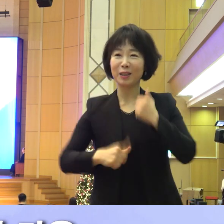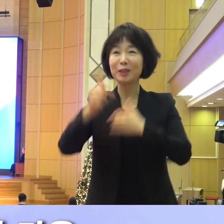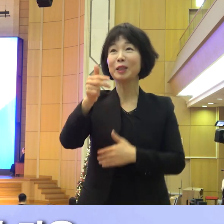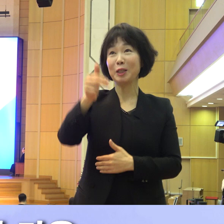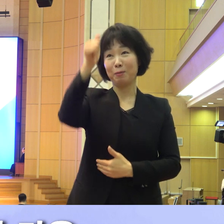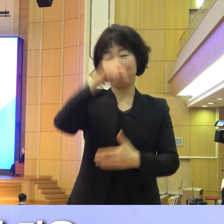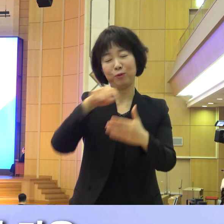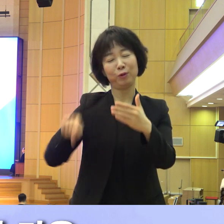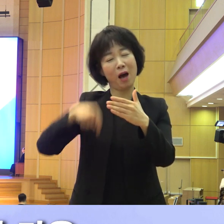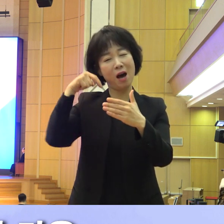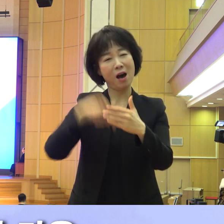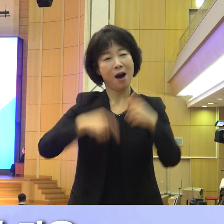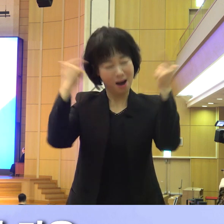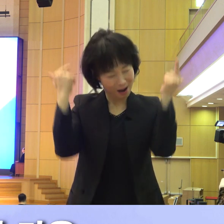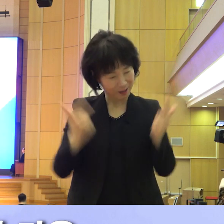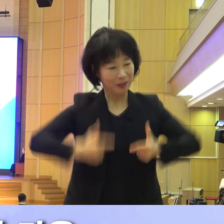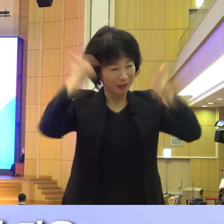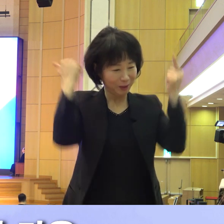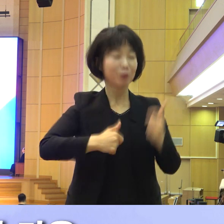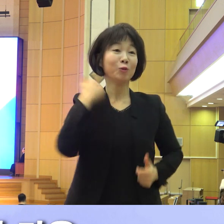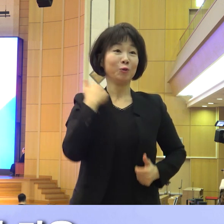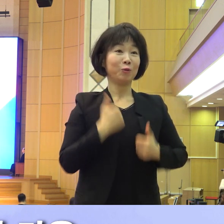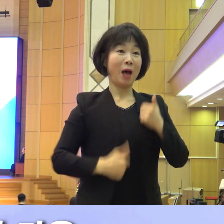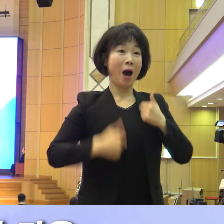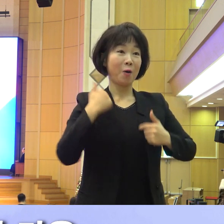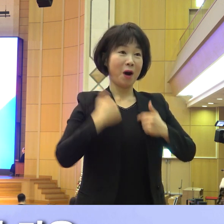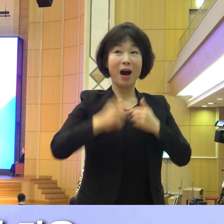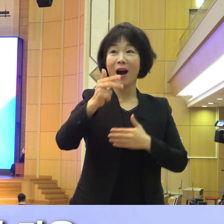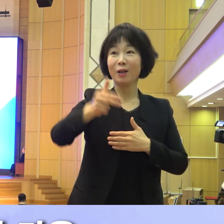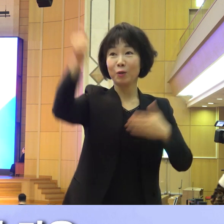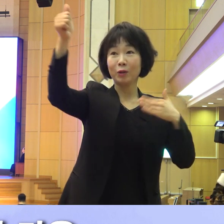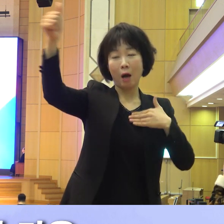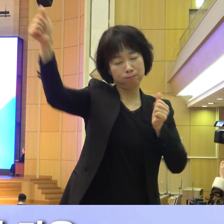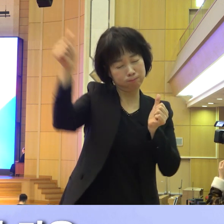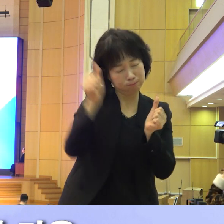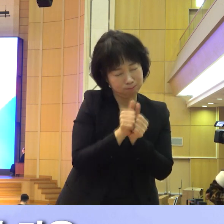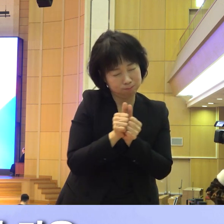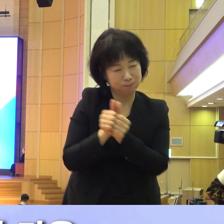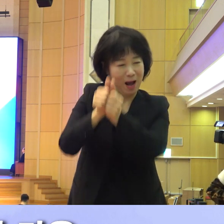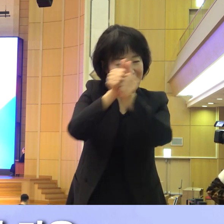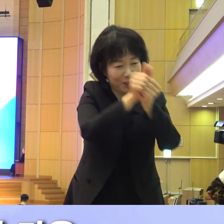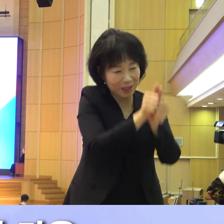주와 늘 기쁘다. 주 나와 늘